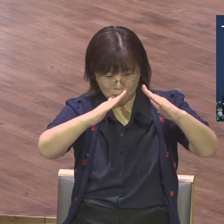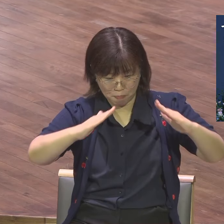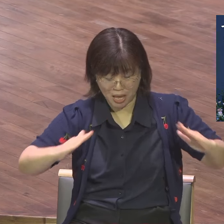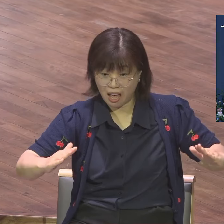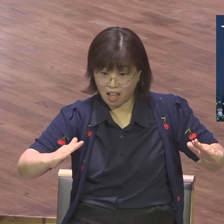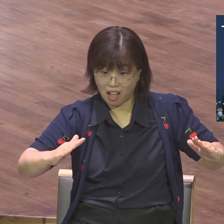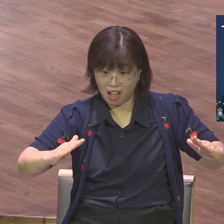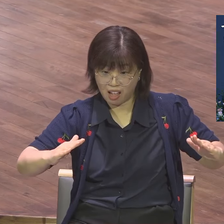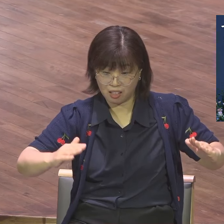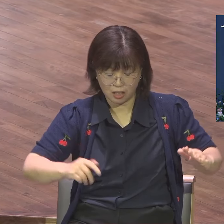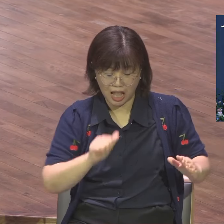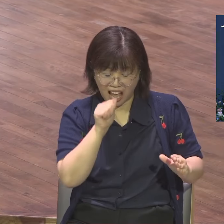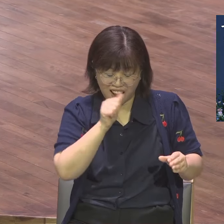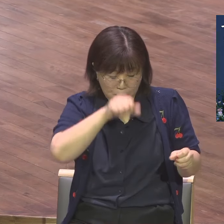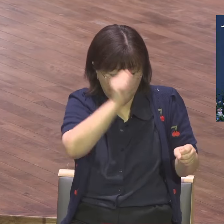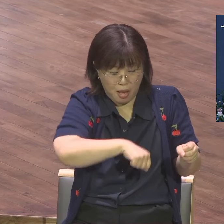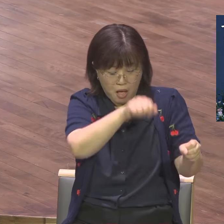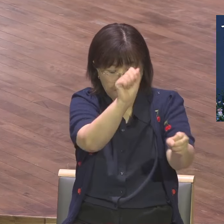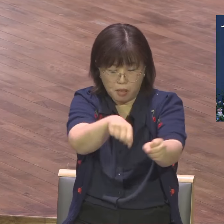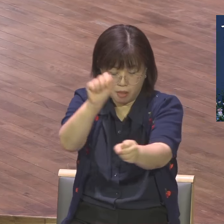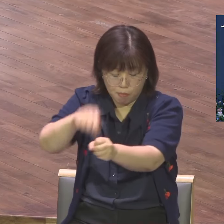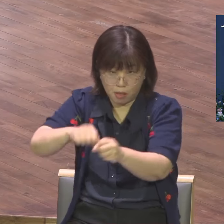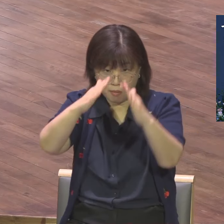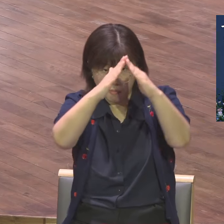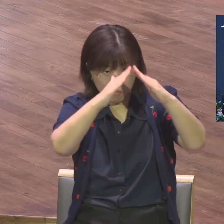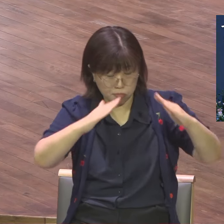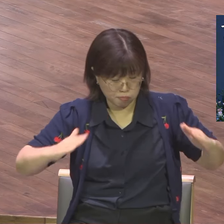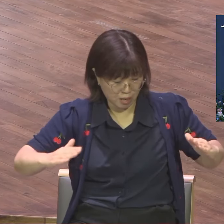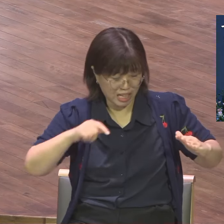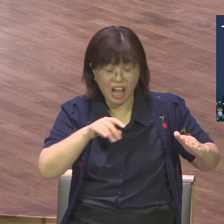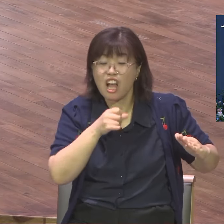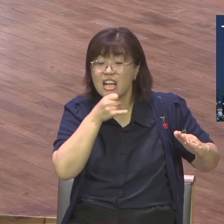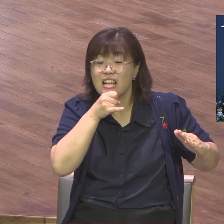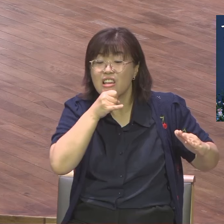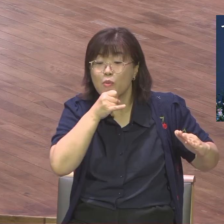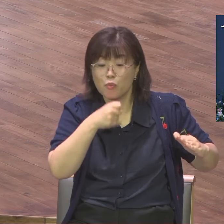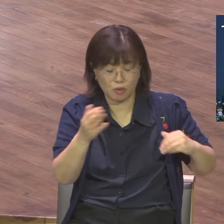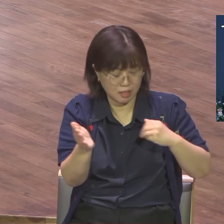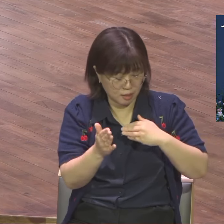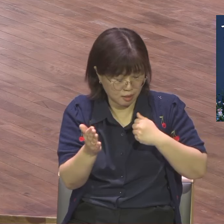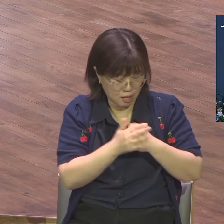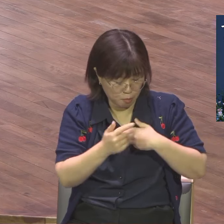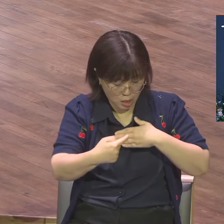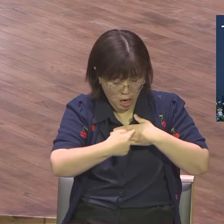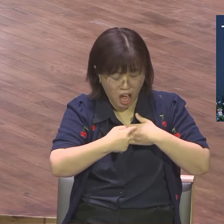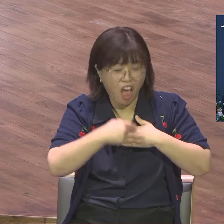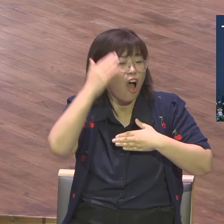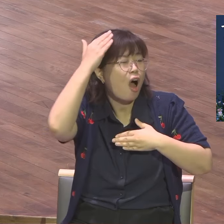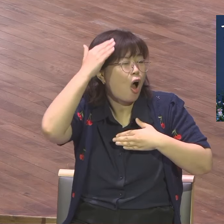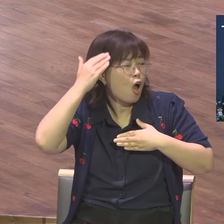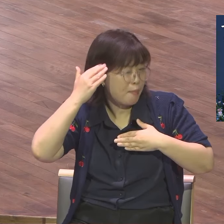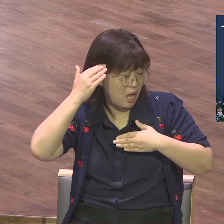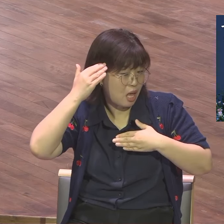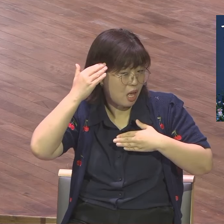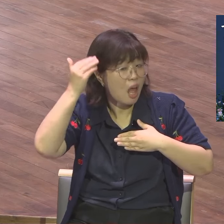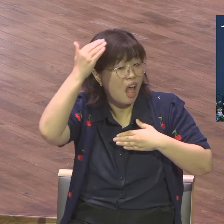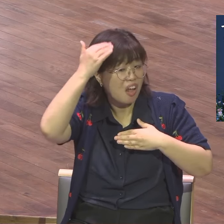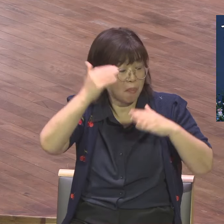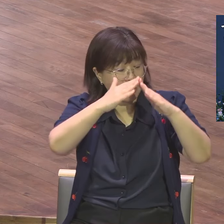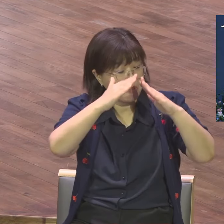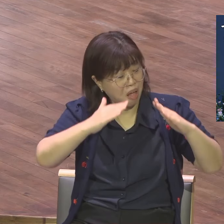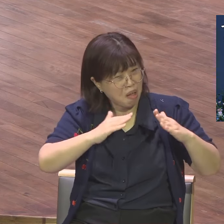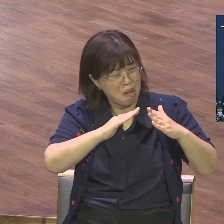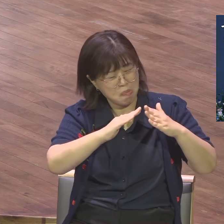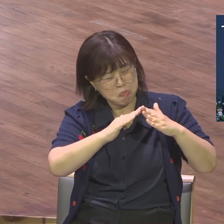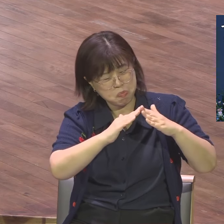새카맣고 그냥 볼품이 없어. 그리고 술람미 여인은 지금 포도원에서 일을 하고 있어요. 포도원에서